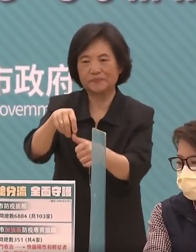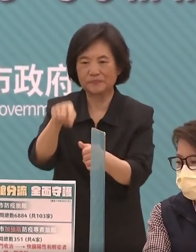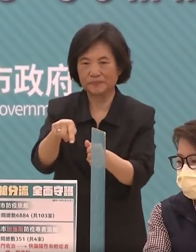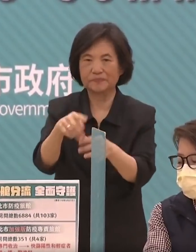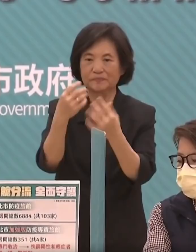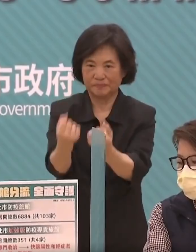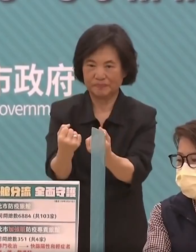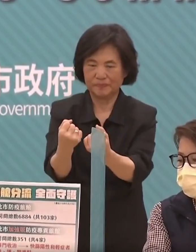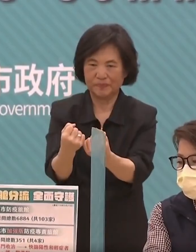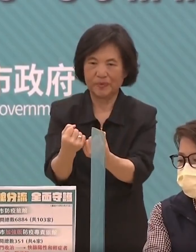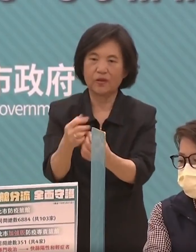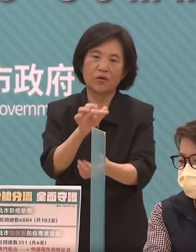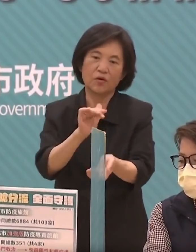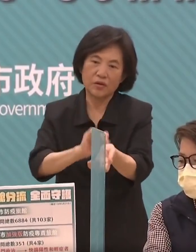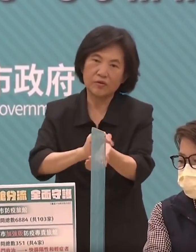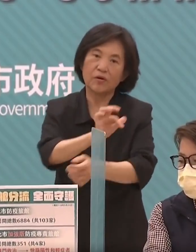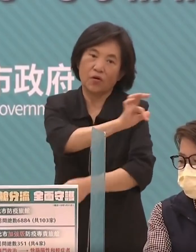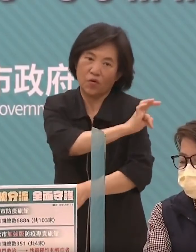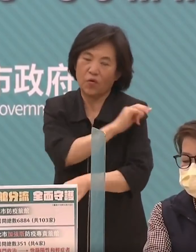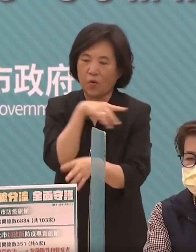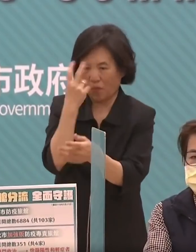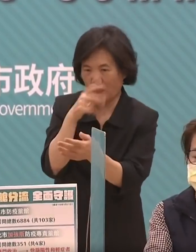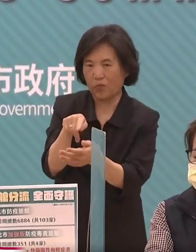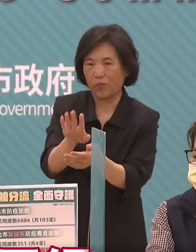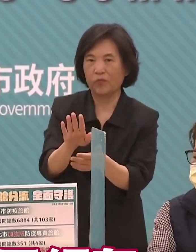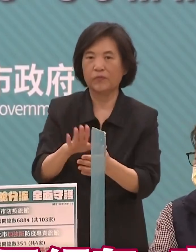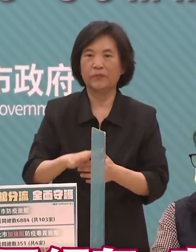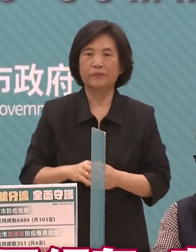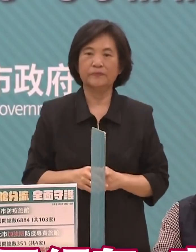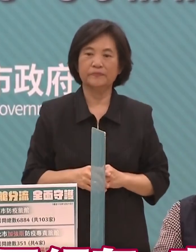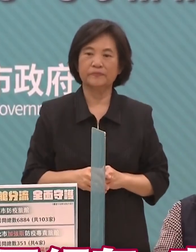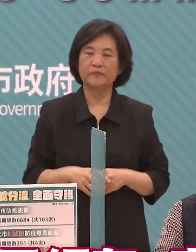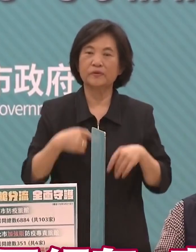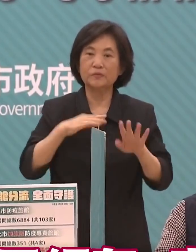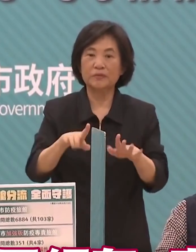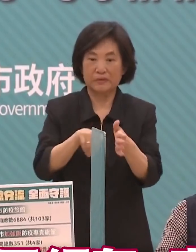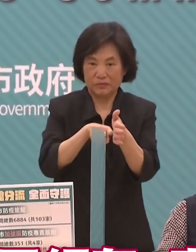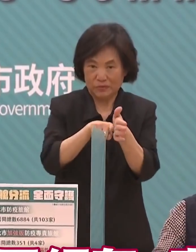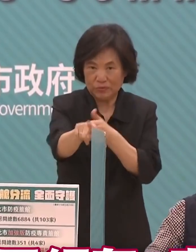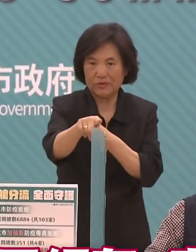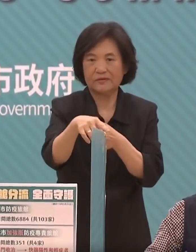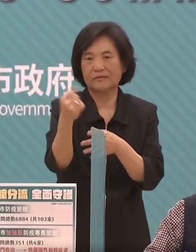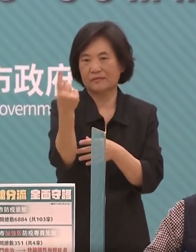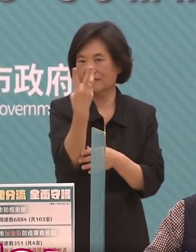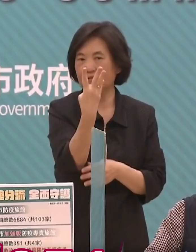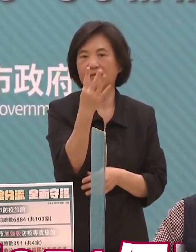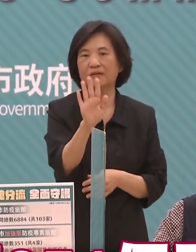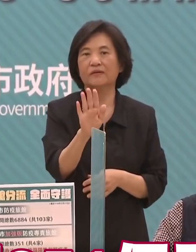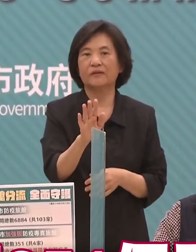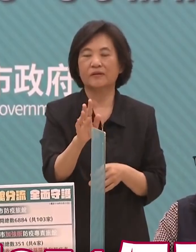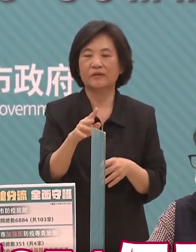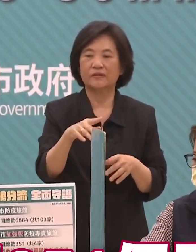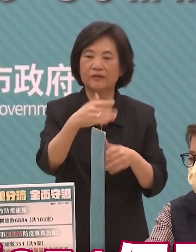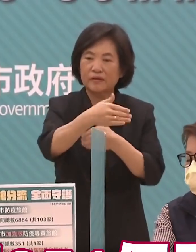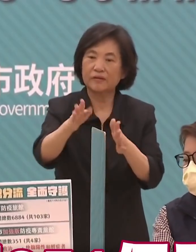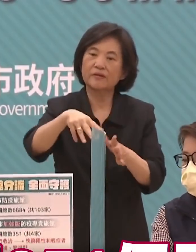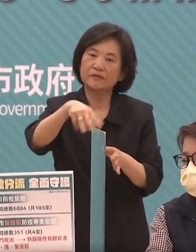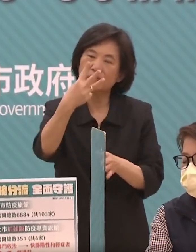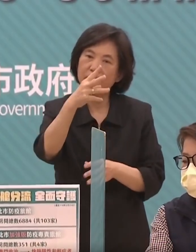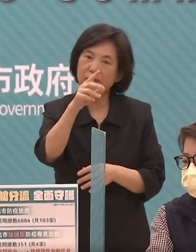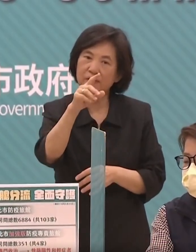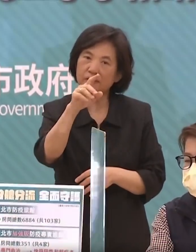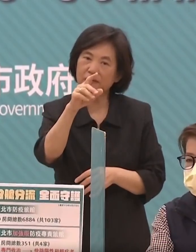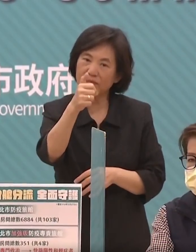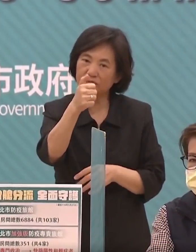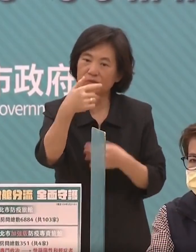视的地方看着哈。那么现在我们已经有4家转成哦，哦，现在有351个房间。